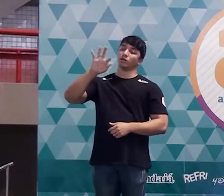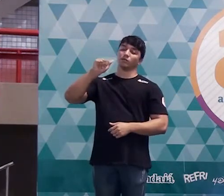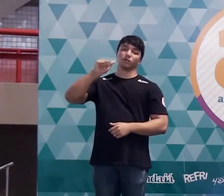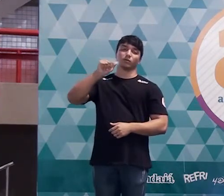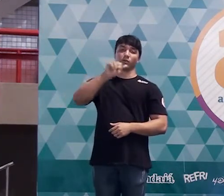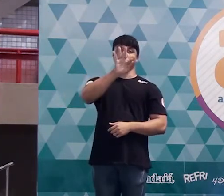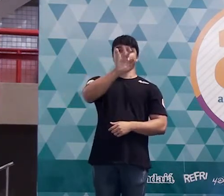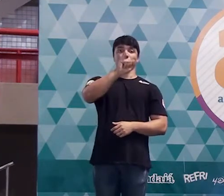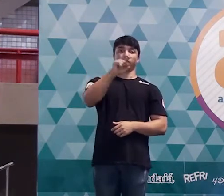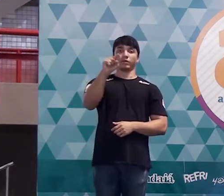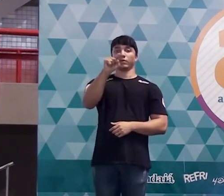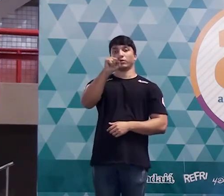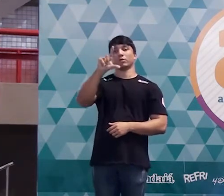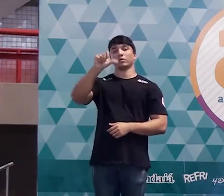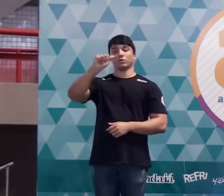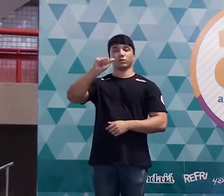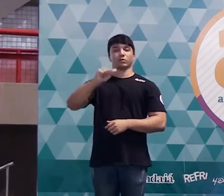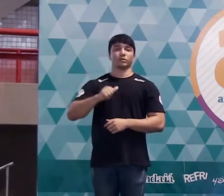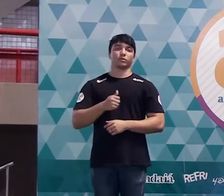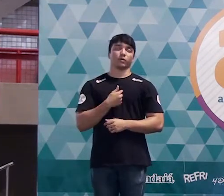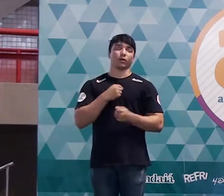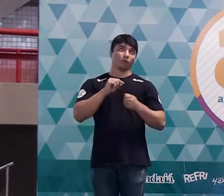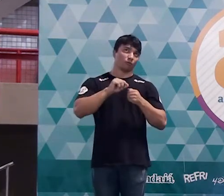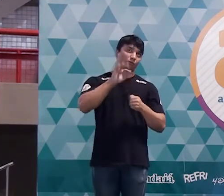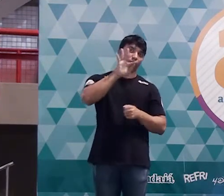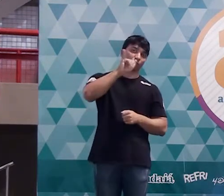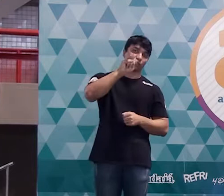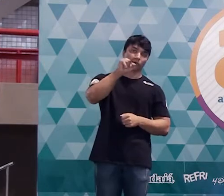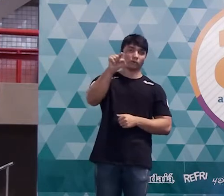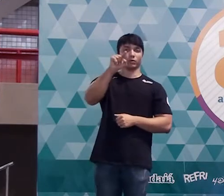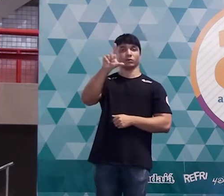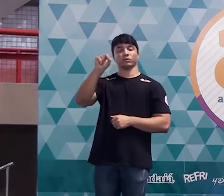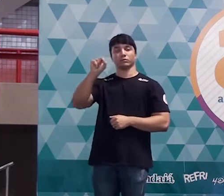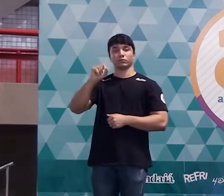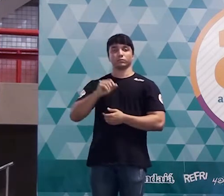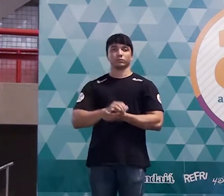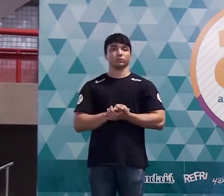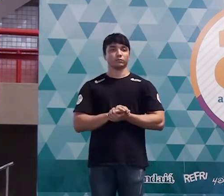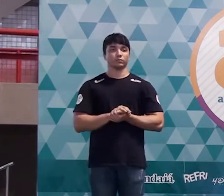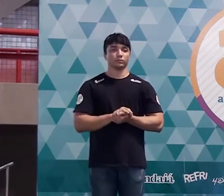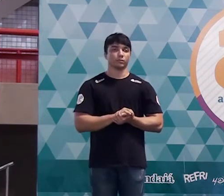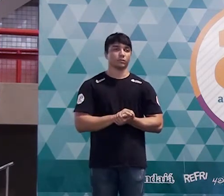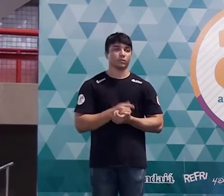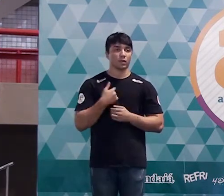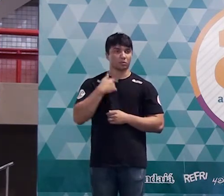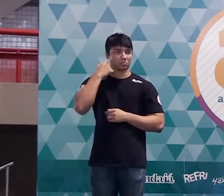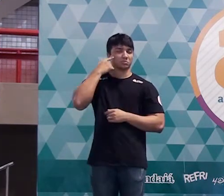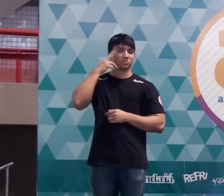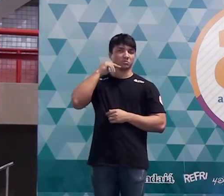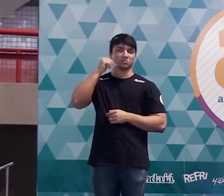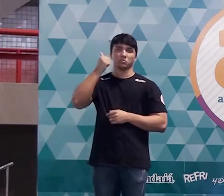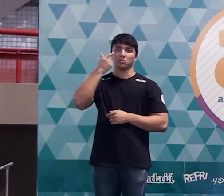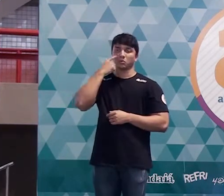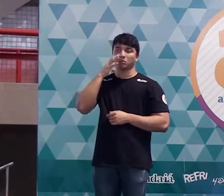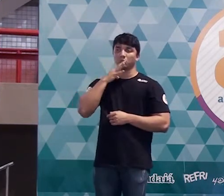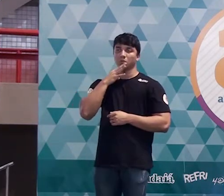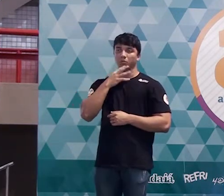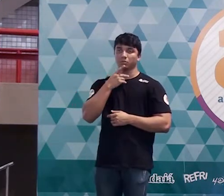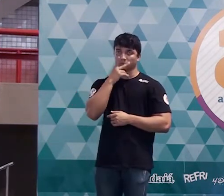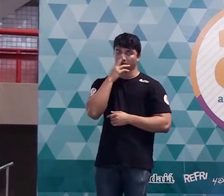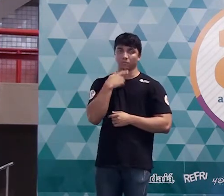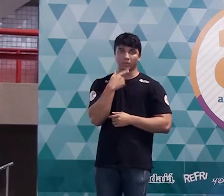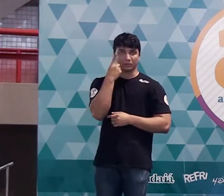Fila. Fiz o exercício. Filo. Eu nunca ouvi isso na minha vida. Parece que é espanhol,